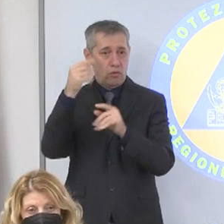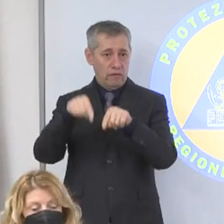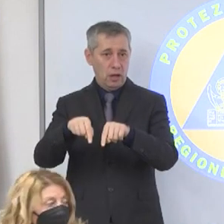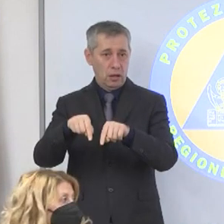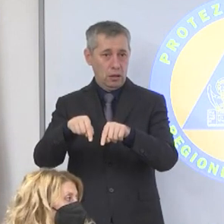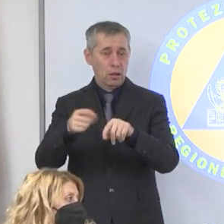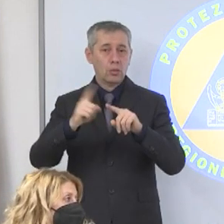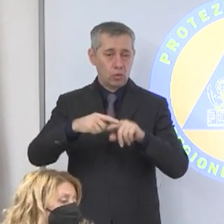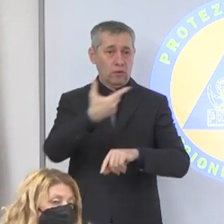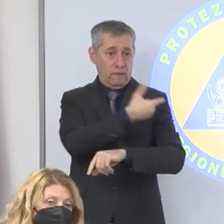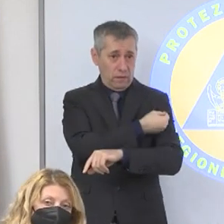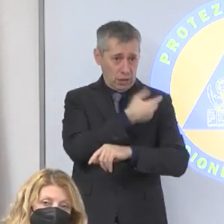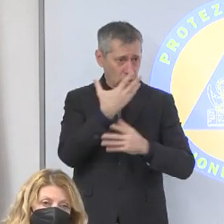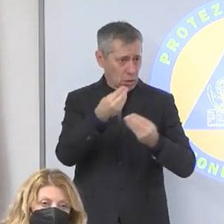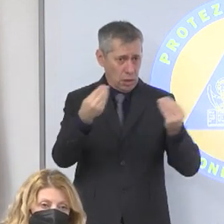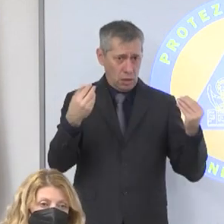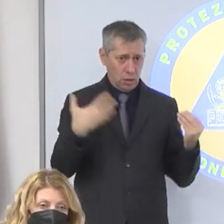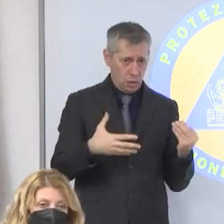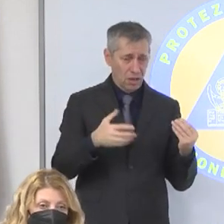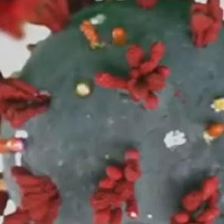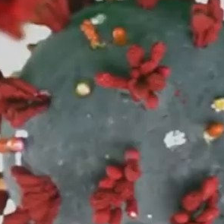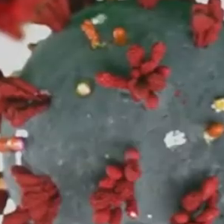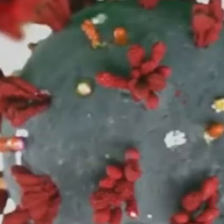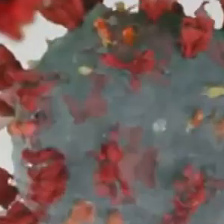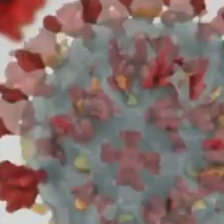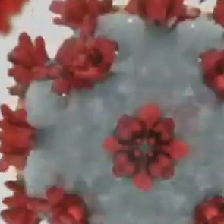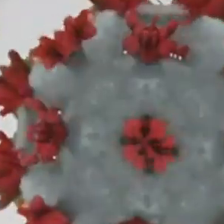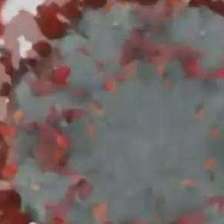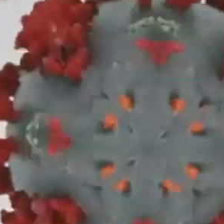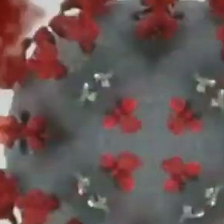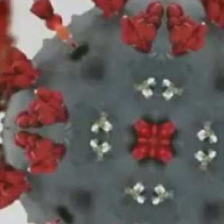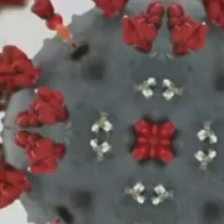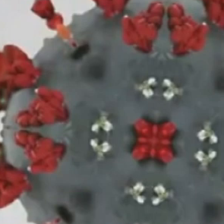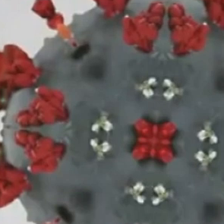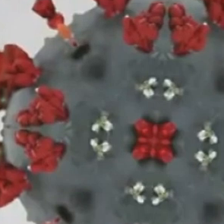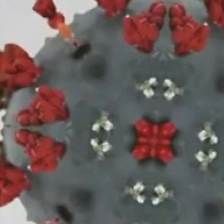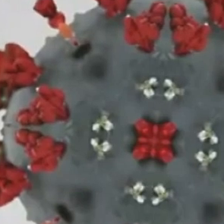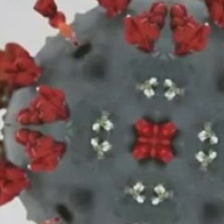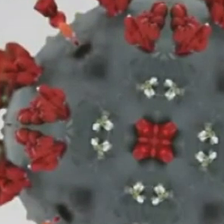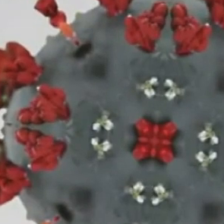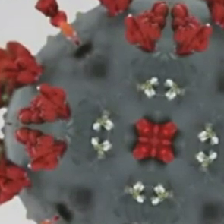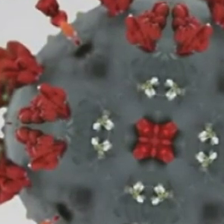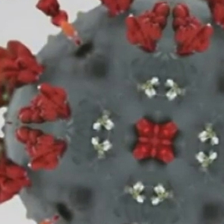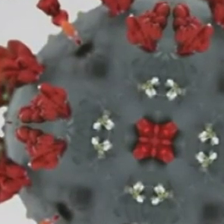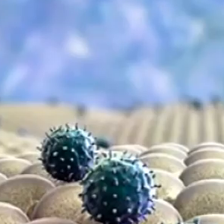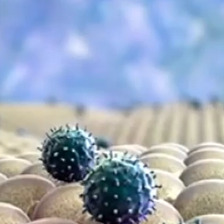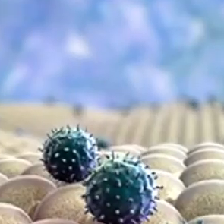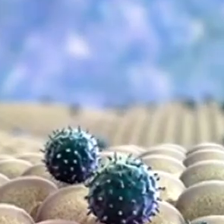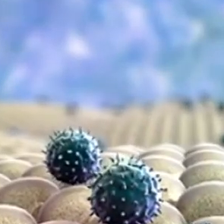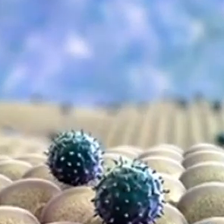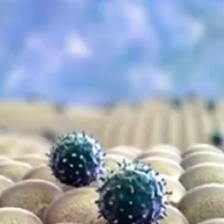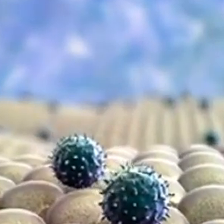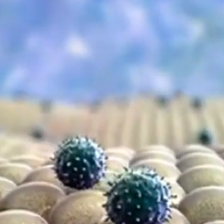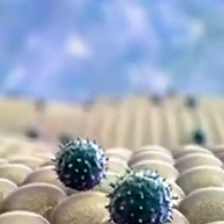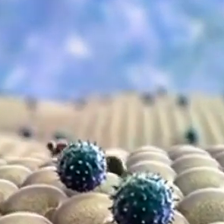i vaccinati e quindi è fondamentale cambiare anche la strategia. Ma settimana cruciale anche perché la curva del contagio